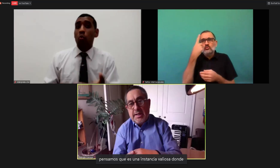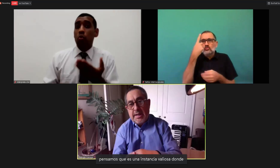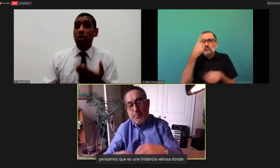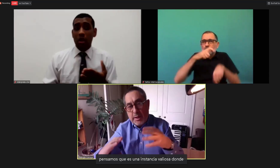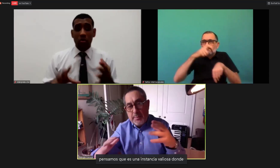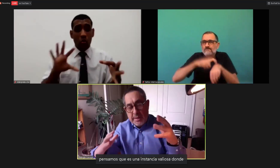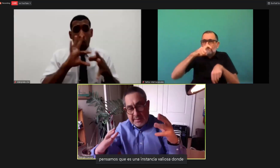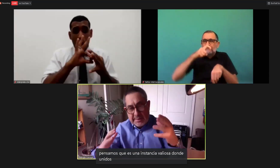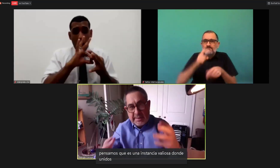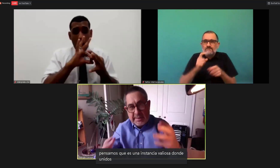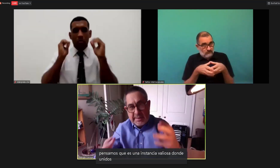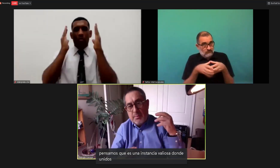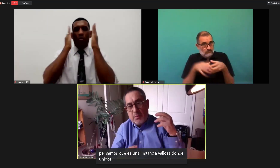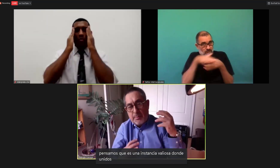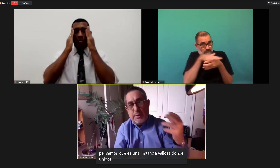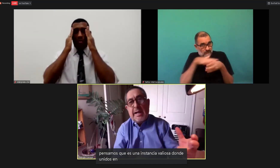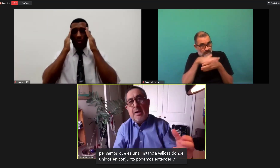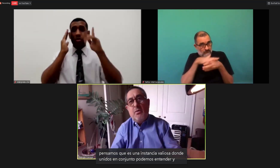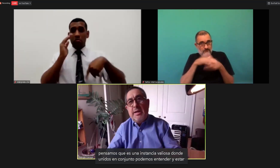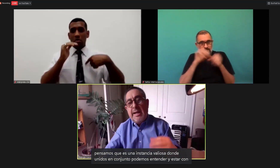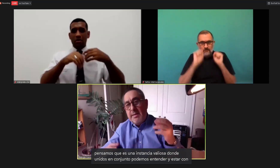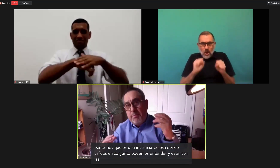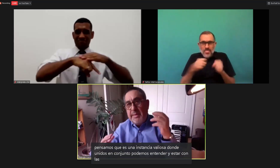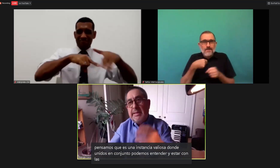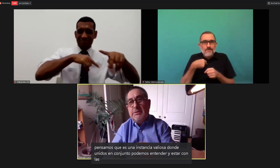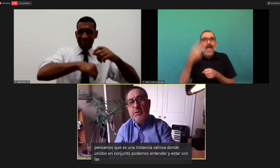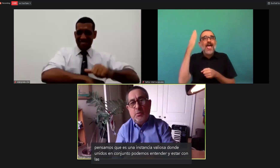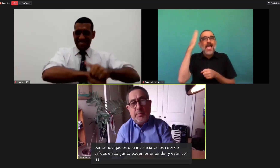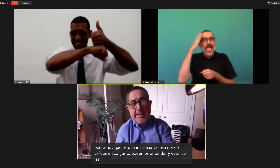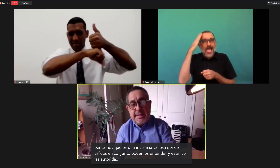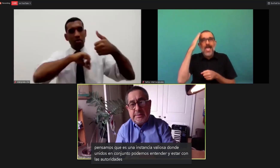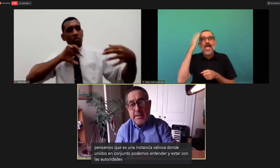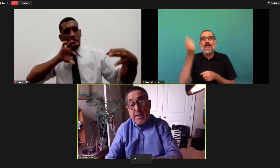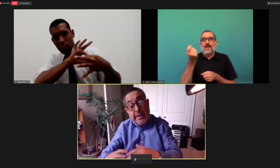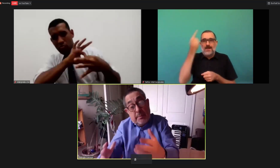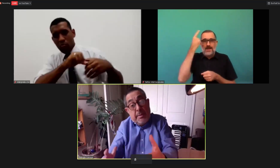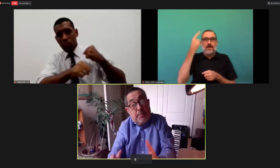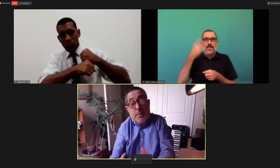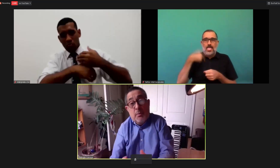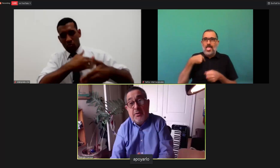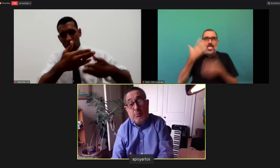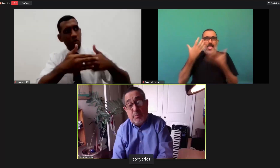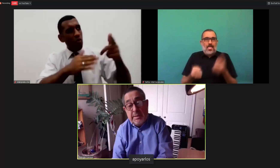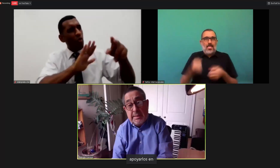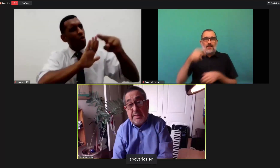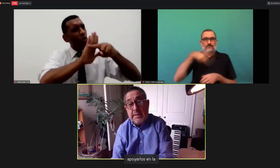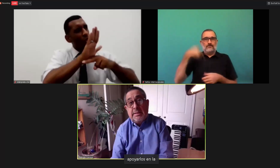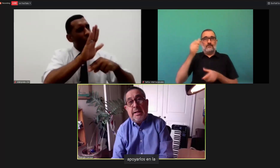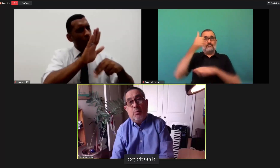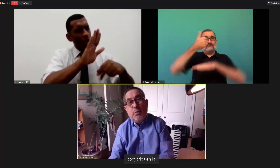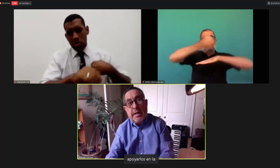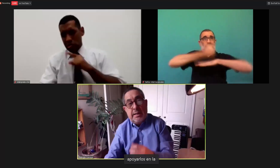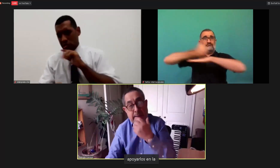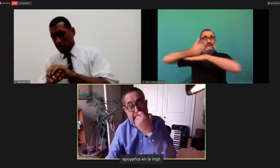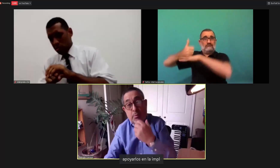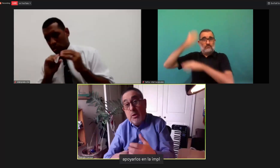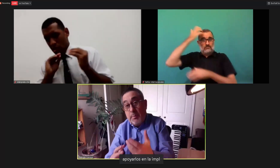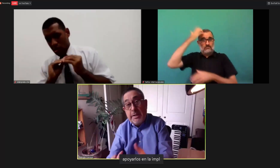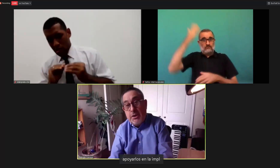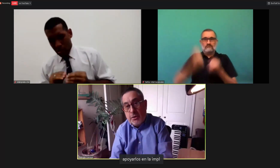unidos, podemos apoyarlos en la implementación de sus medidas y también podemos eventualmente tener